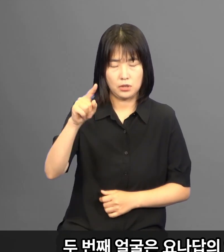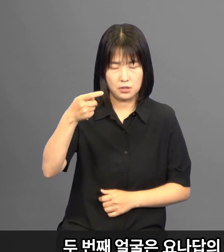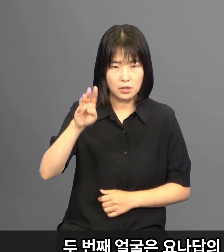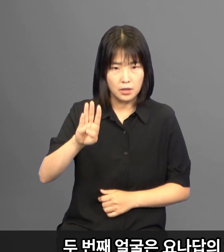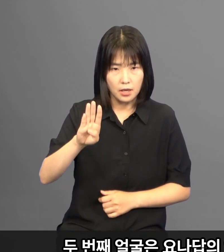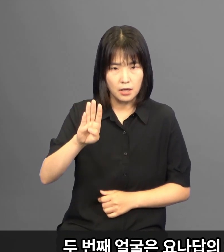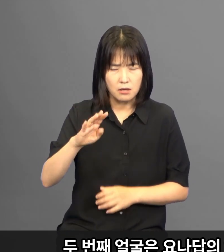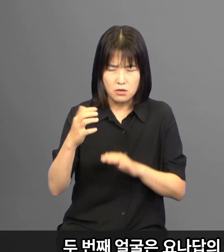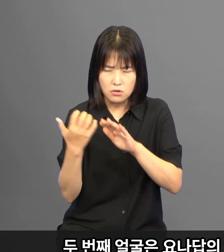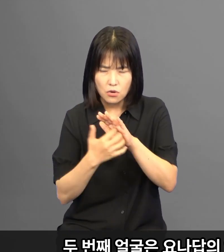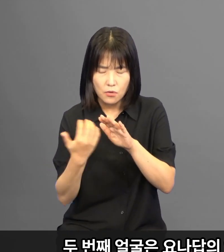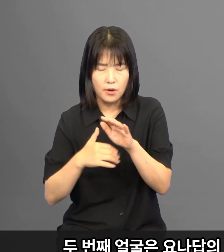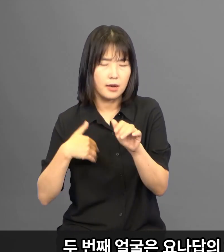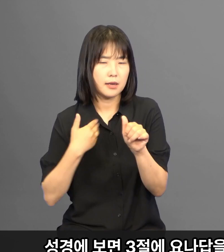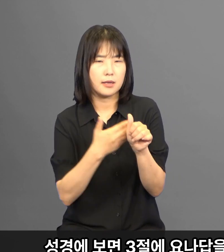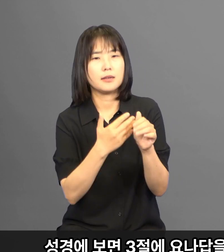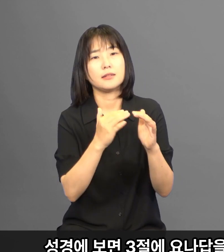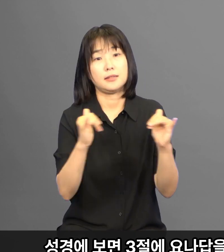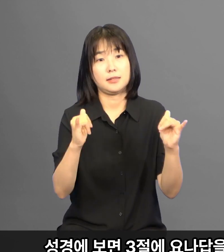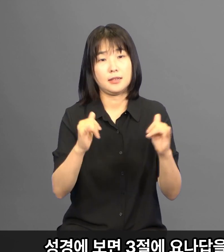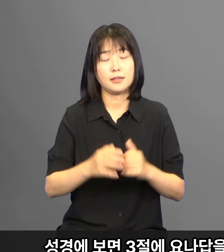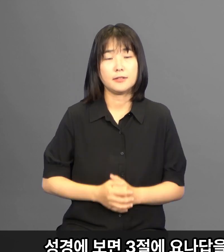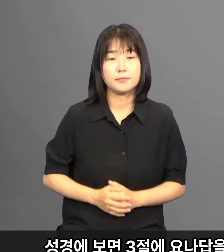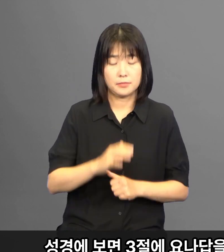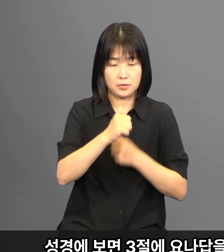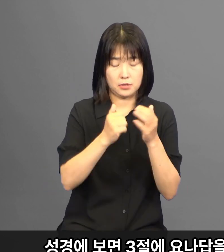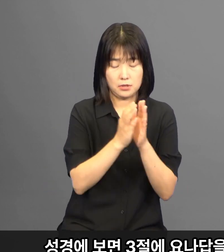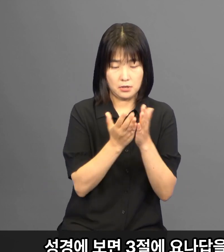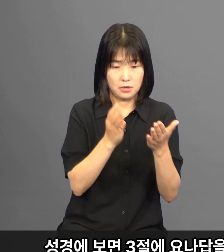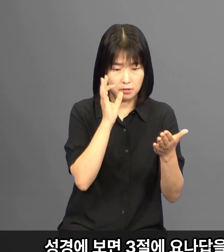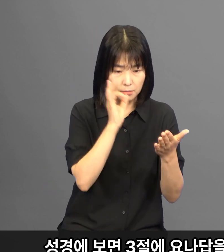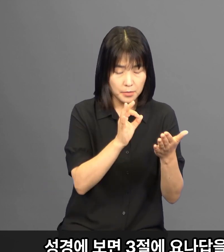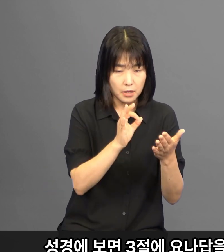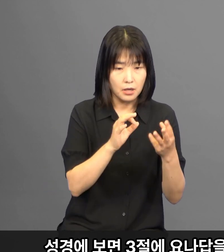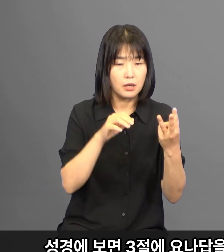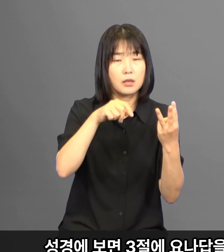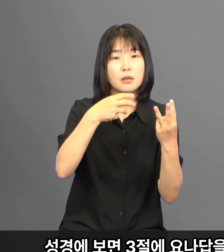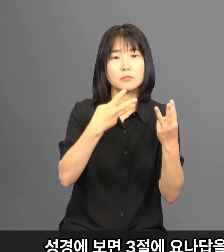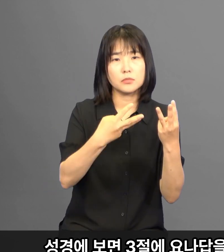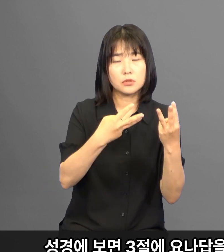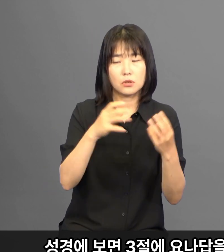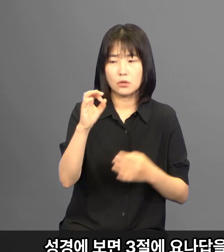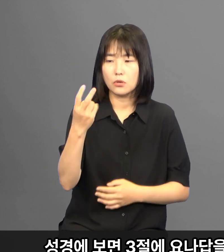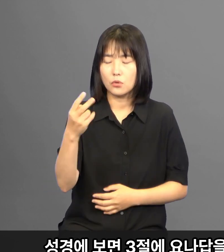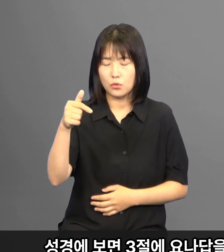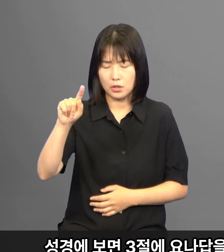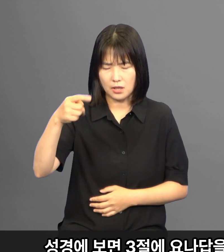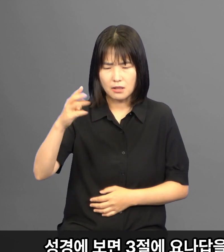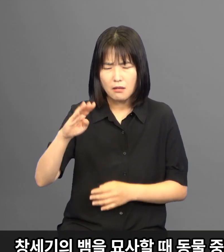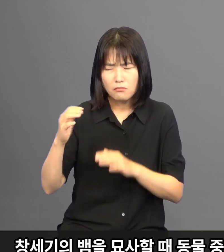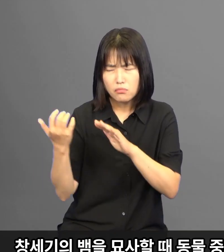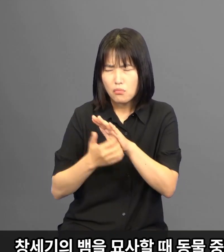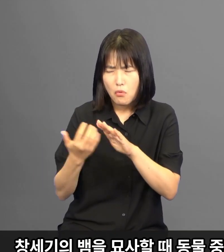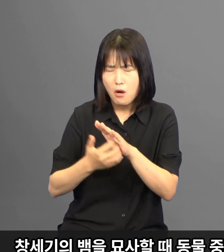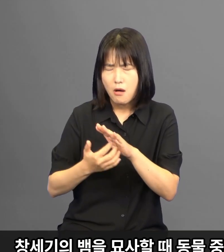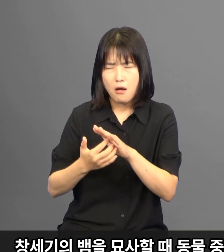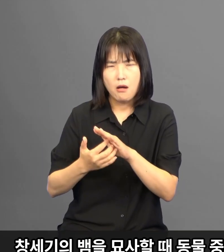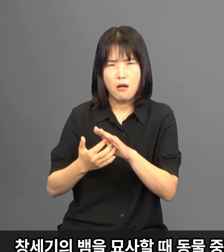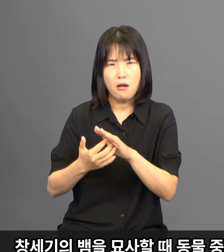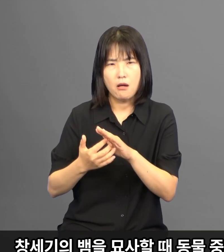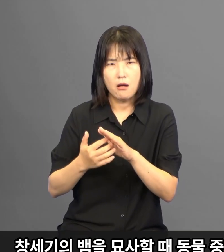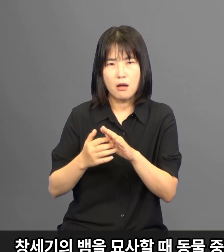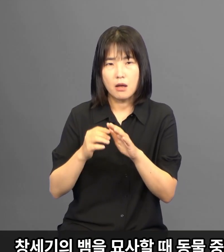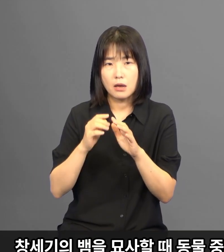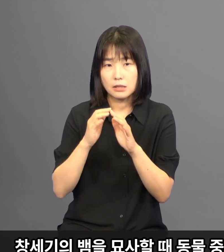교활한 안내자입니다. 성경에 보면 3절에 요나답을 아주 교활한 인물이라고 했습니다. 창세기에